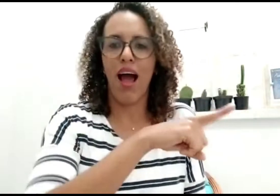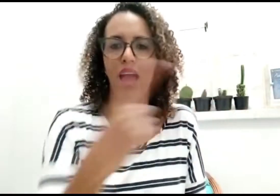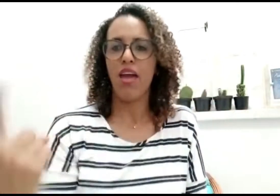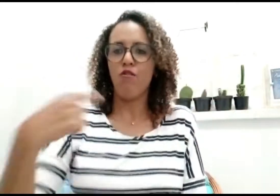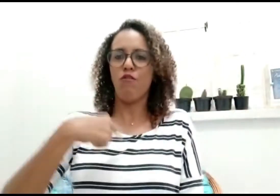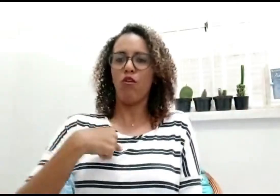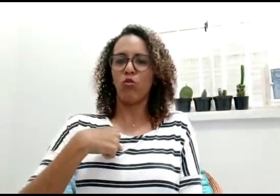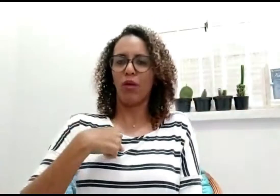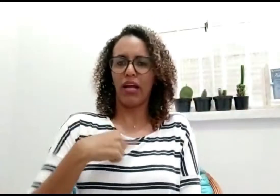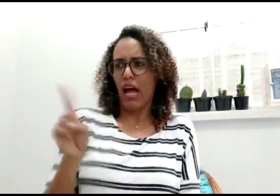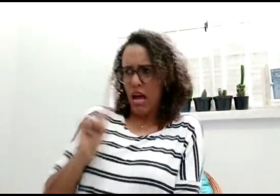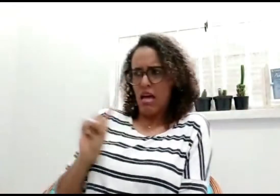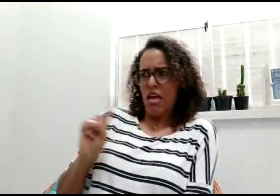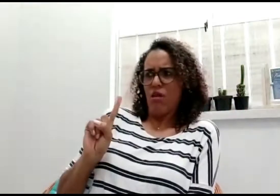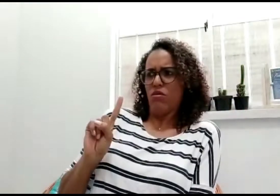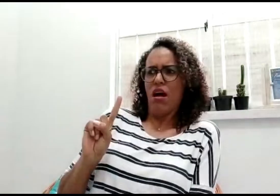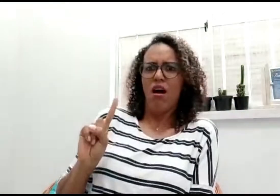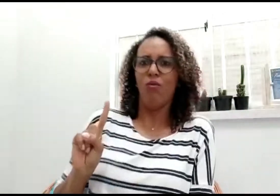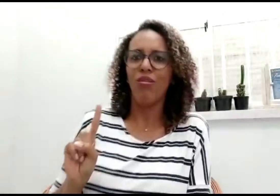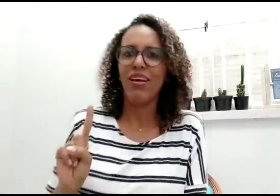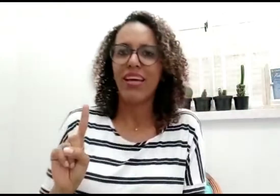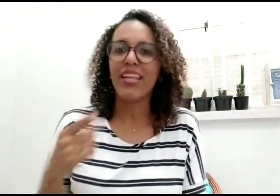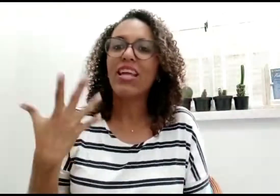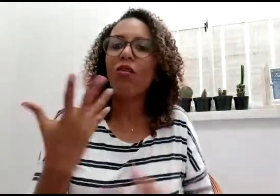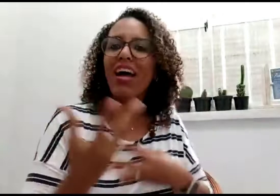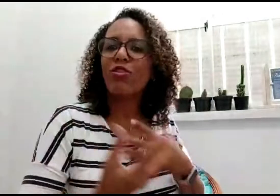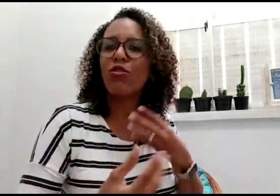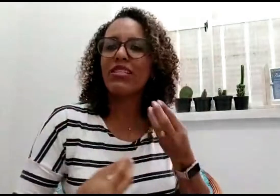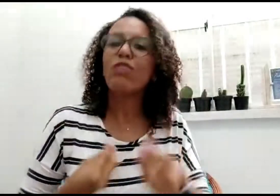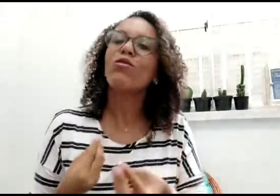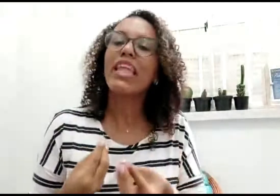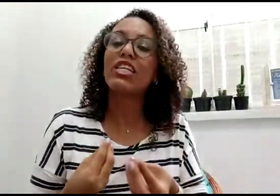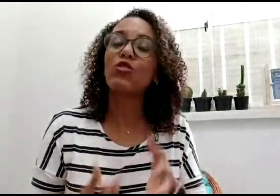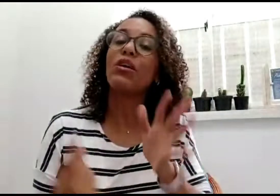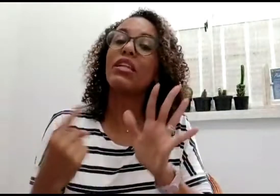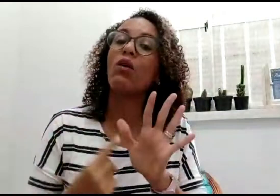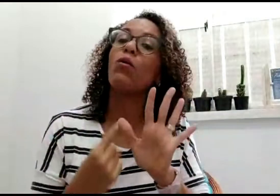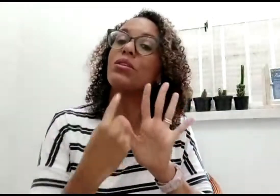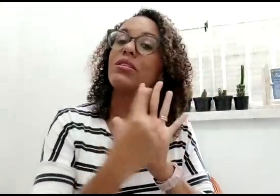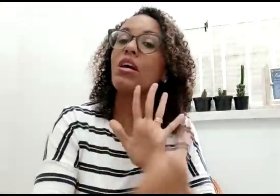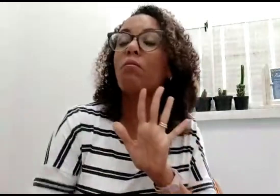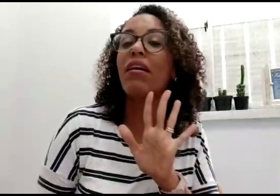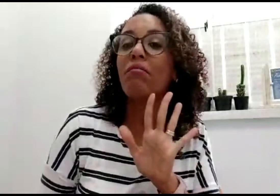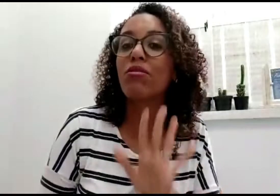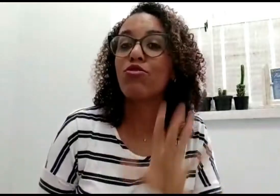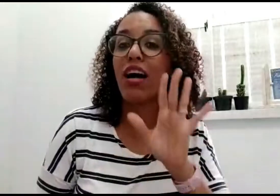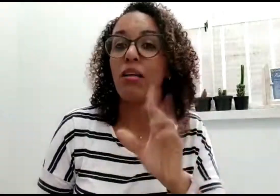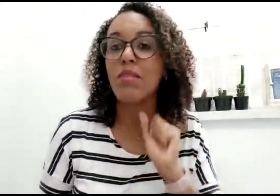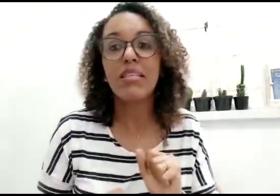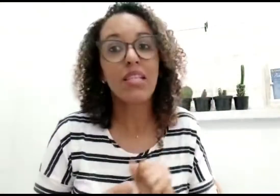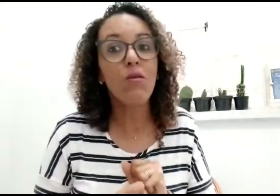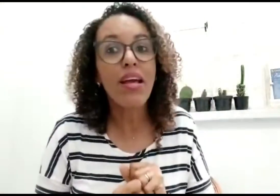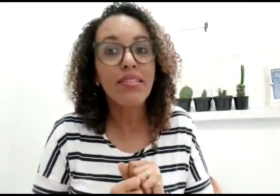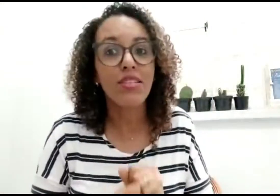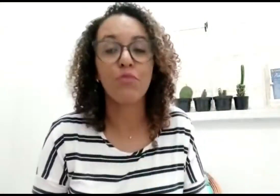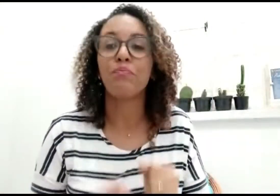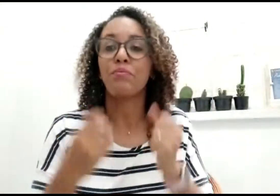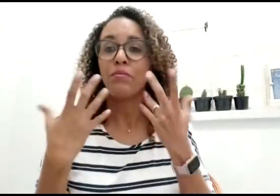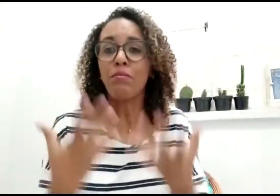lá, eu volto para cá, eu não. Então, é todo esse contexto. Então, os 5 parâmetros da Libras são esses.